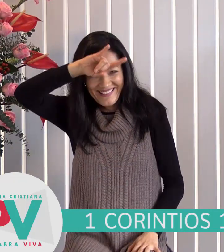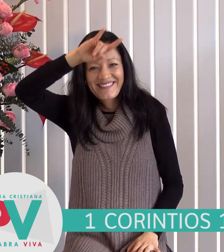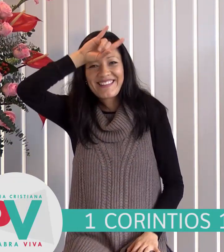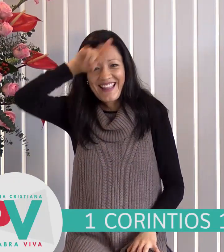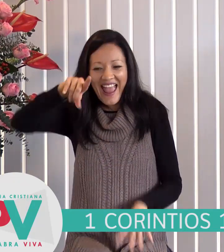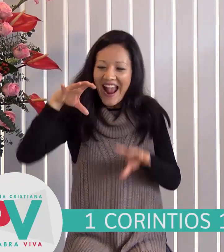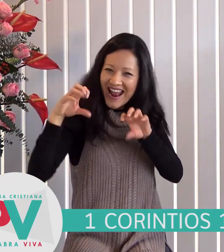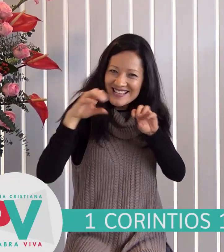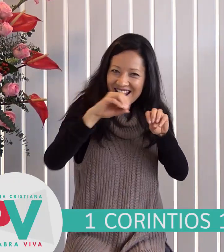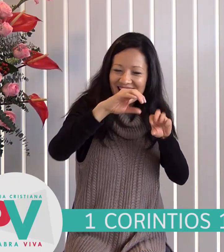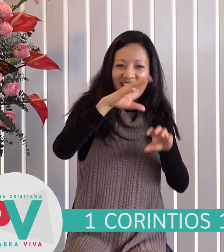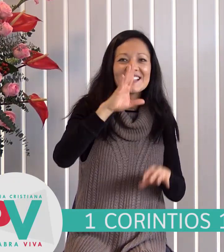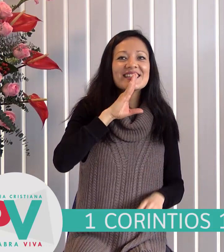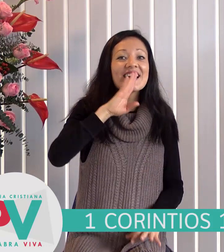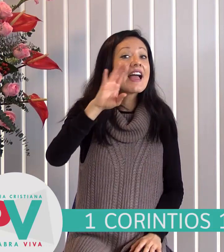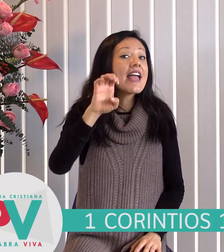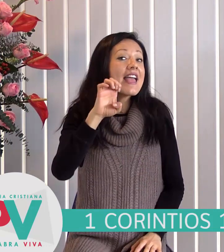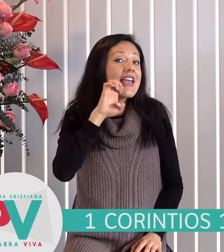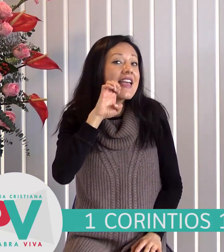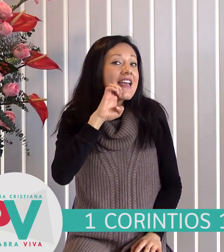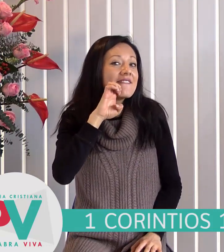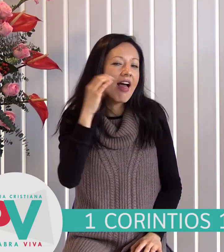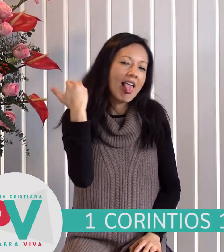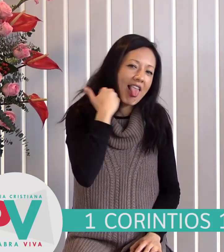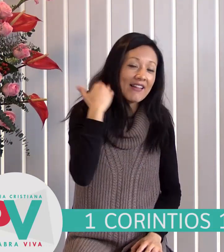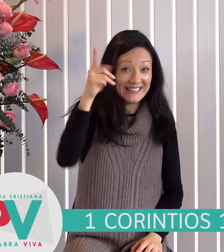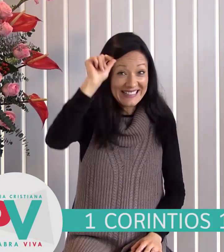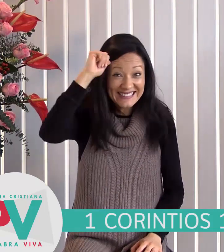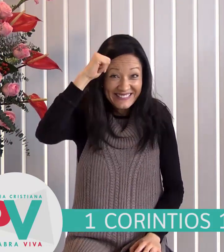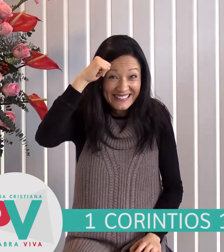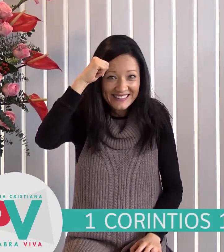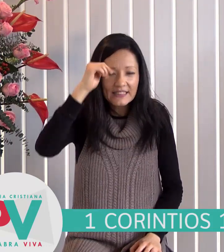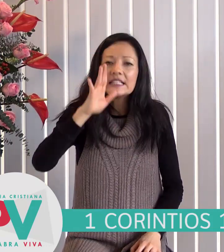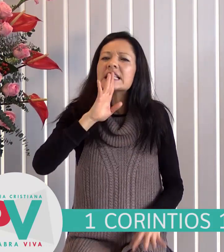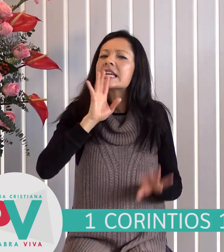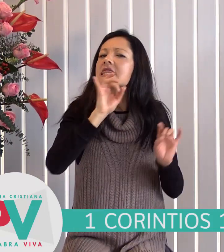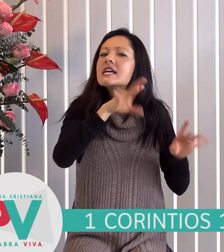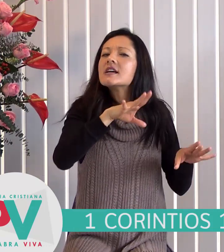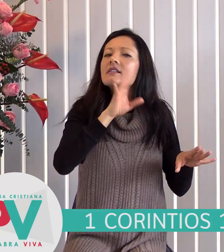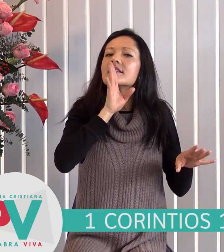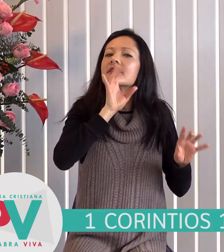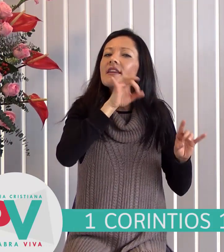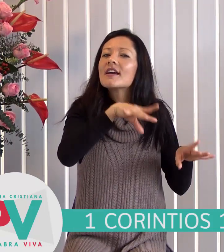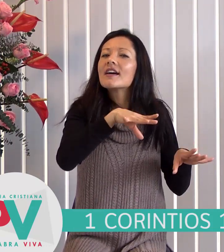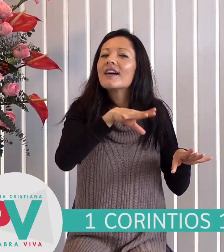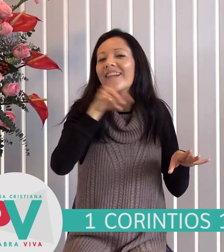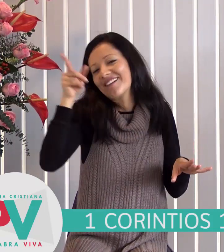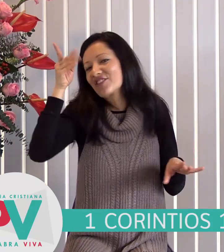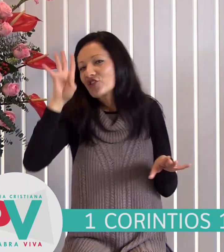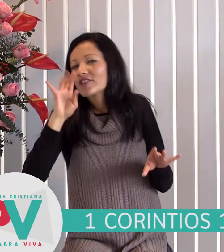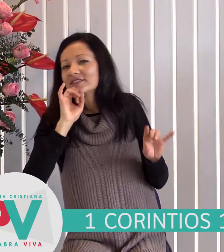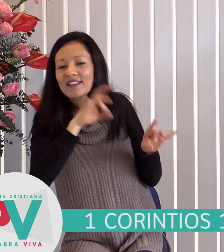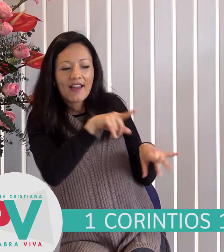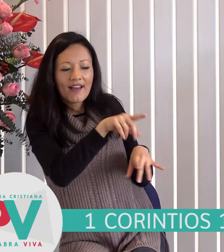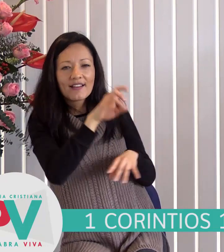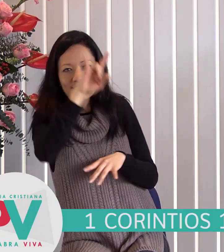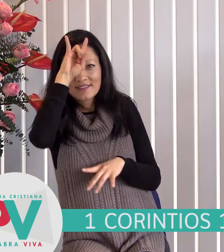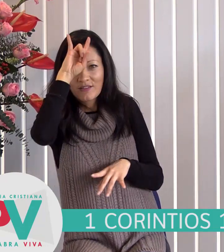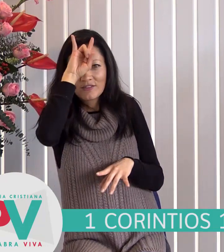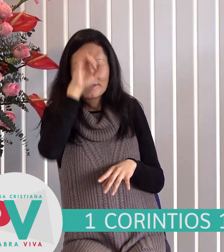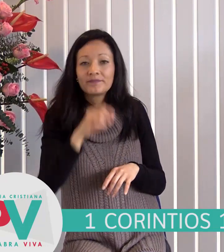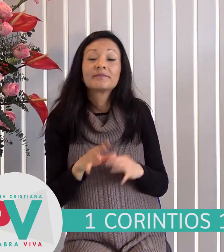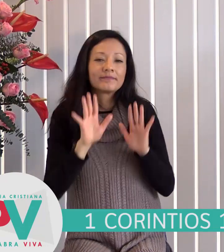a Eva para hacer que cayera. ¿Quién permitió? En primer lugar, ¿quién puso